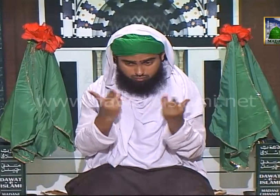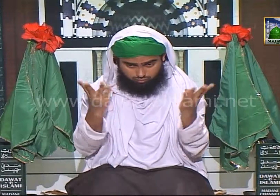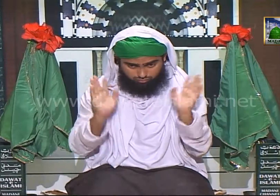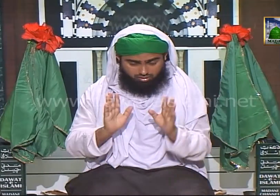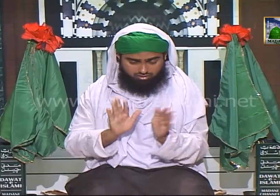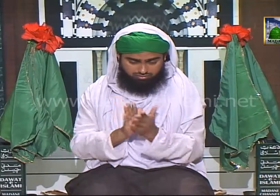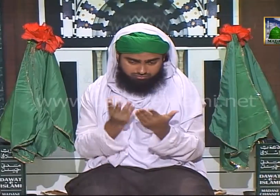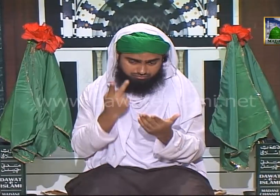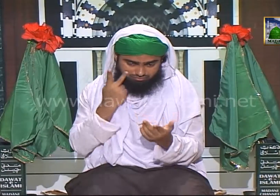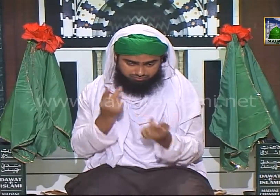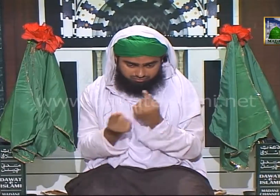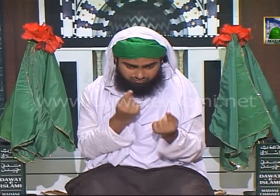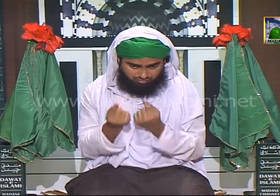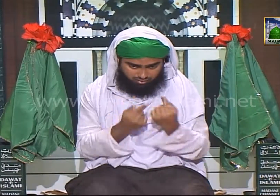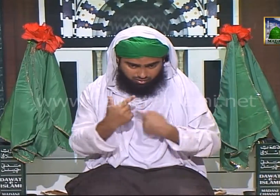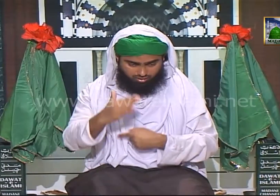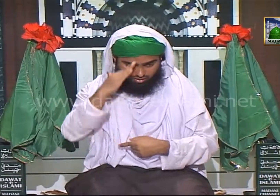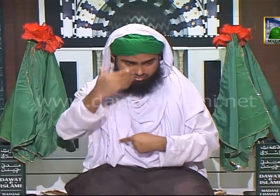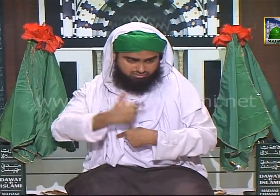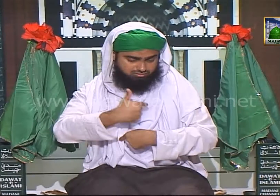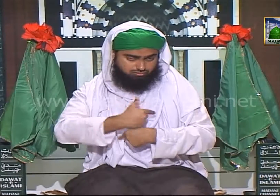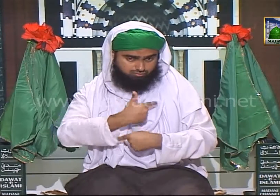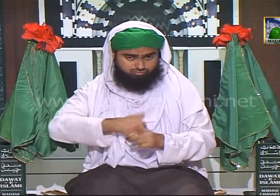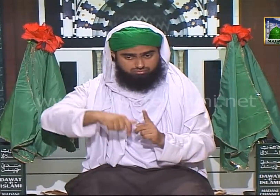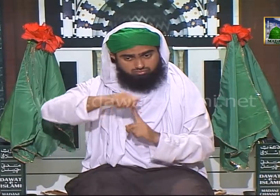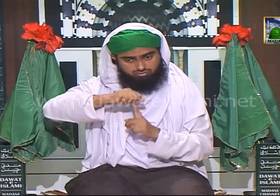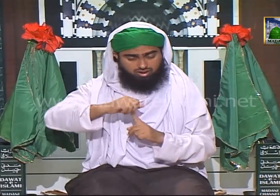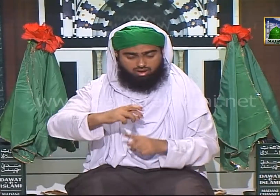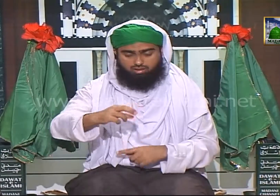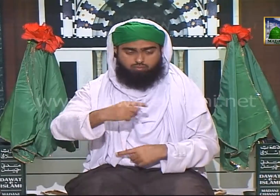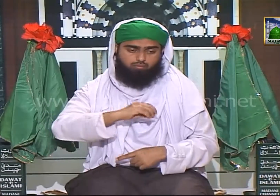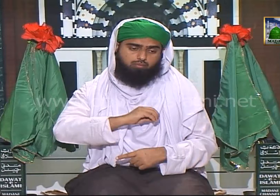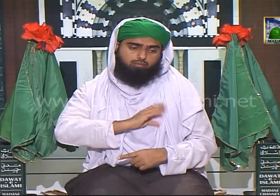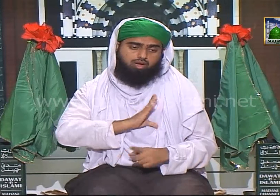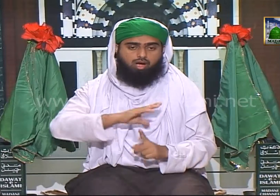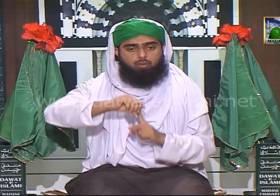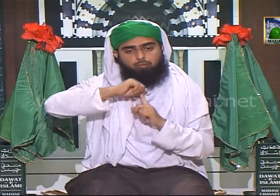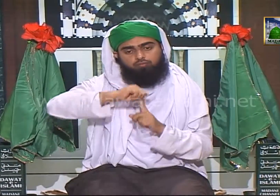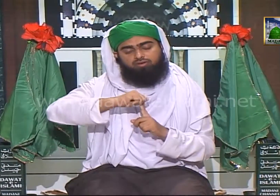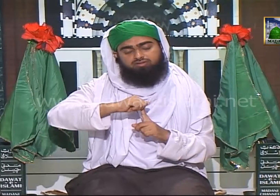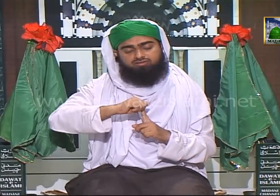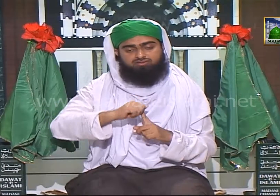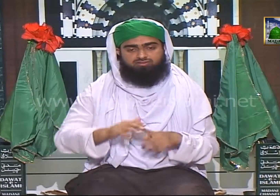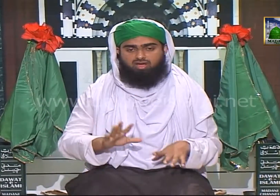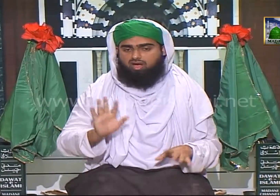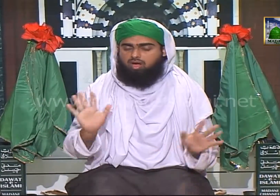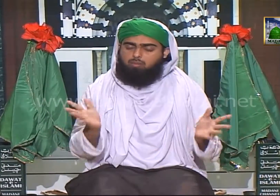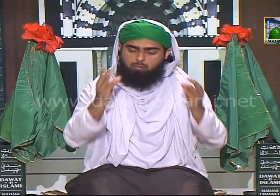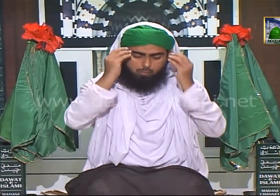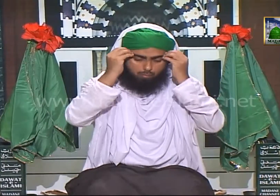جو اسلام نے سکھائے بتائے ان کو سیکھنا فرض. تو عام طور پر کسی کو معلوم نہیں ہوتا کہ تجارت کے اصول